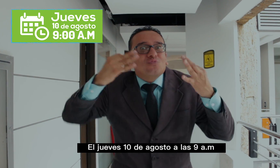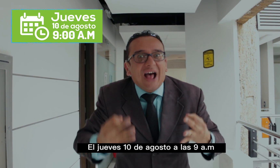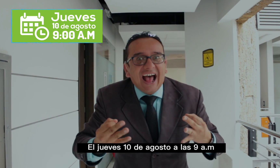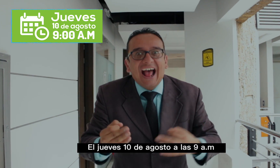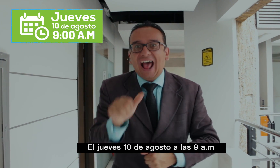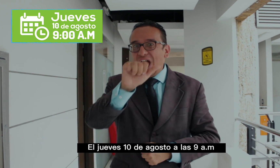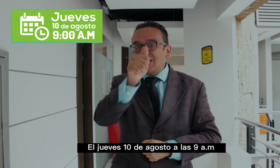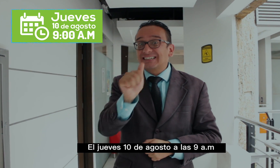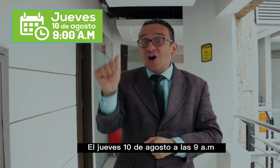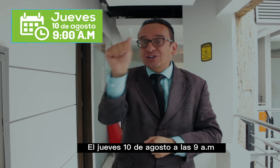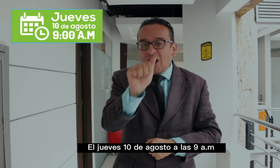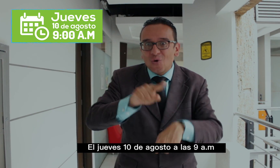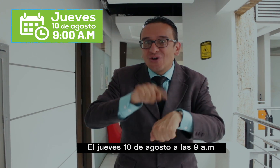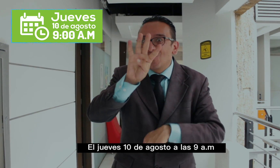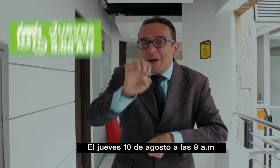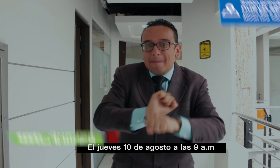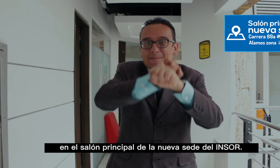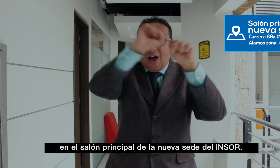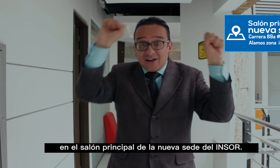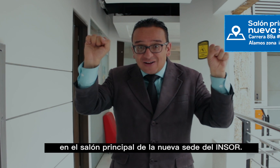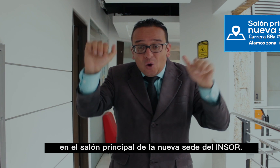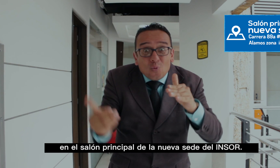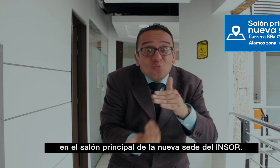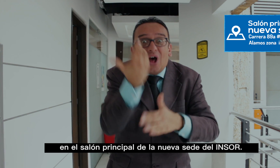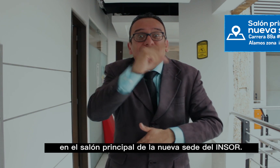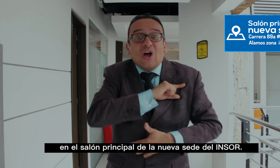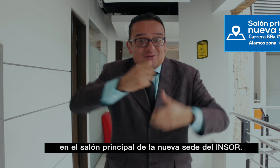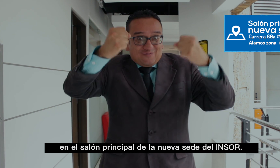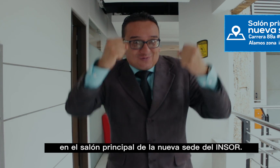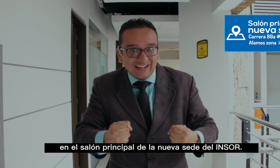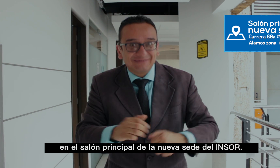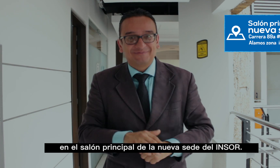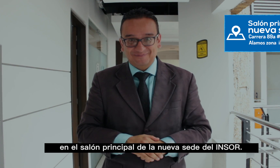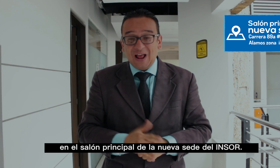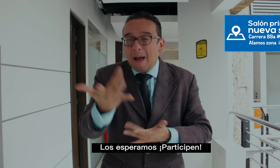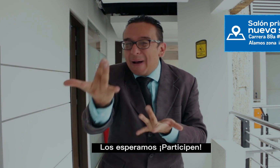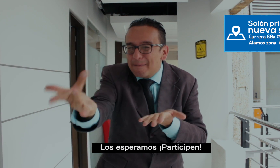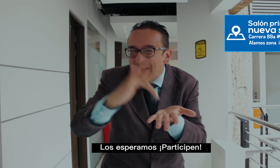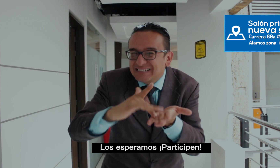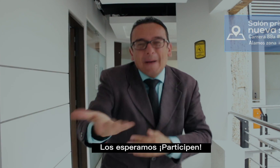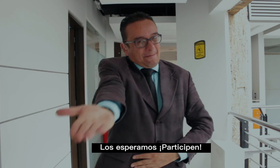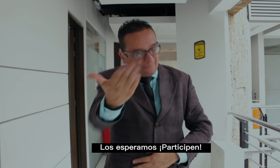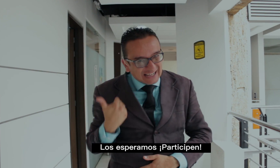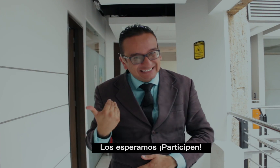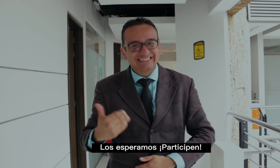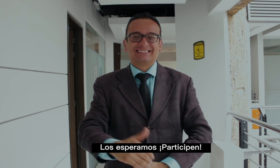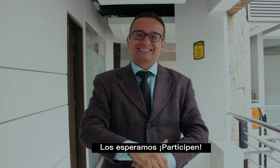10 de agosto a las 9 de la mañana en el salón principal de la nueva sede del INSOR. ¡Los esperamos! ¡Participen!